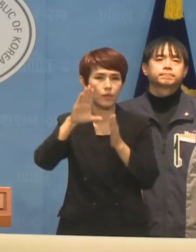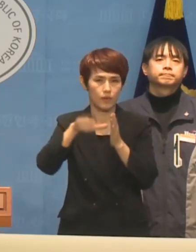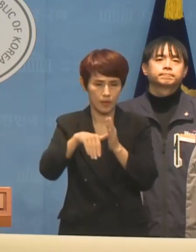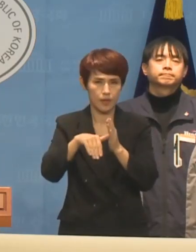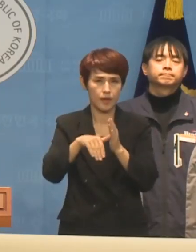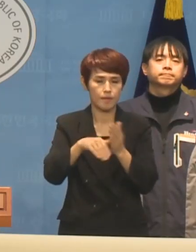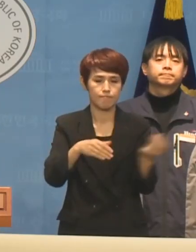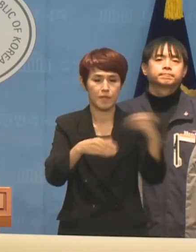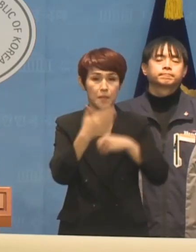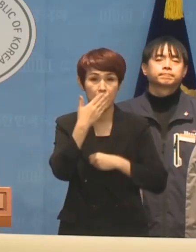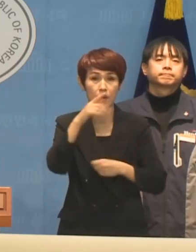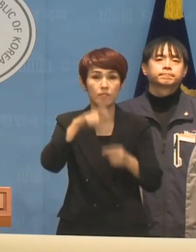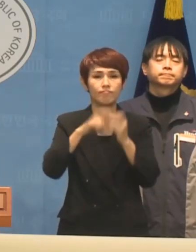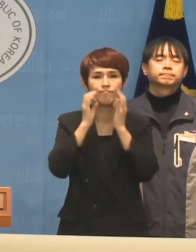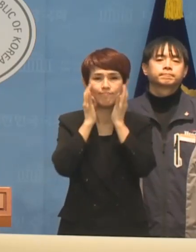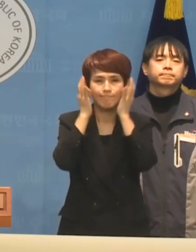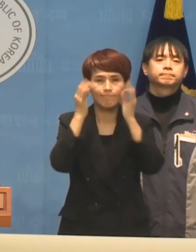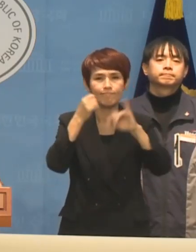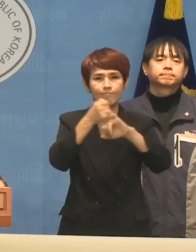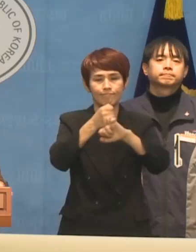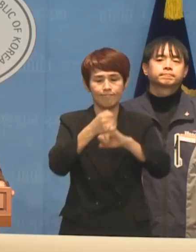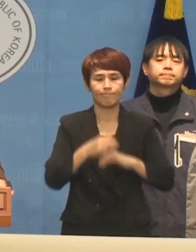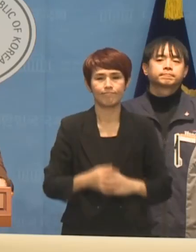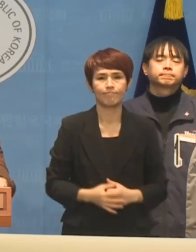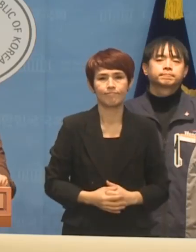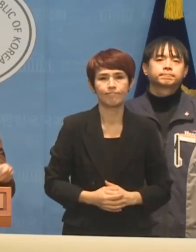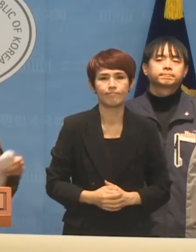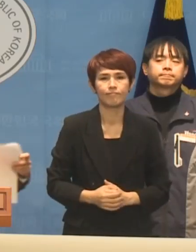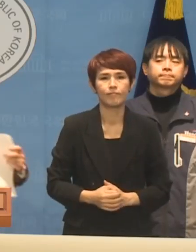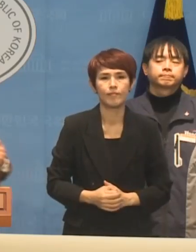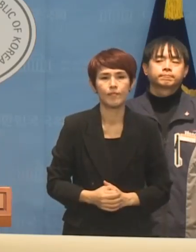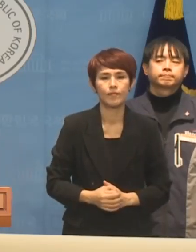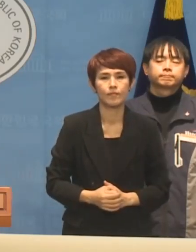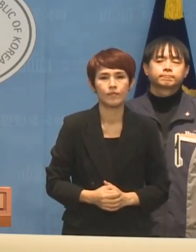수 있도록 최선의 노력을 다하도록 하겠습니다. 감사합니다.